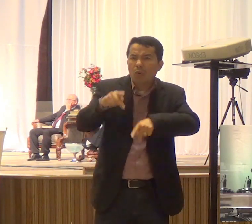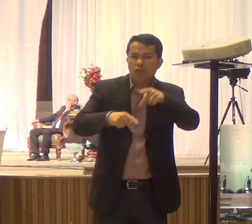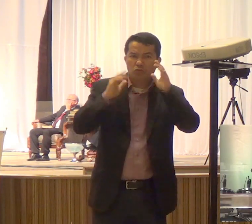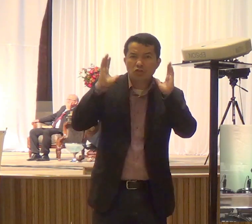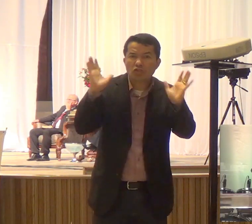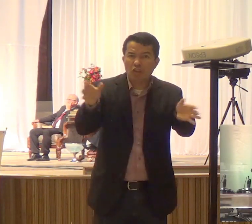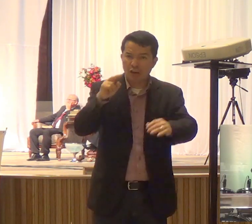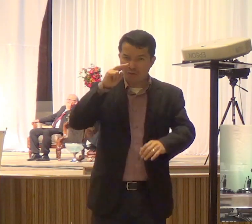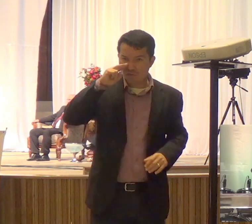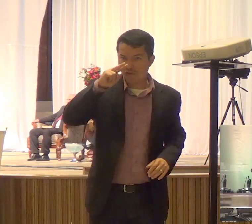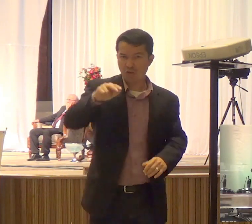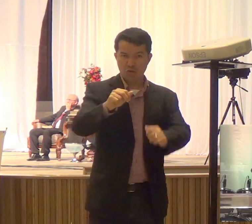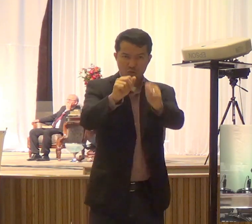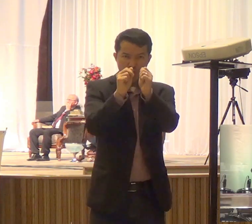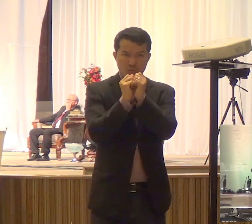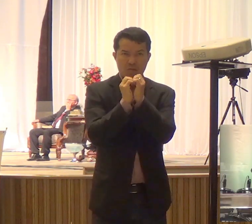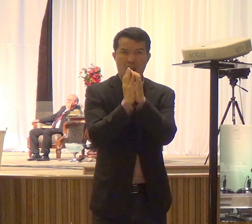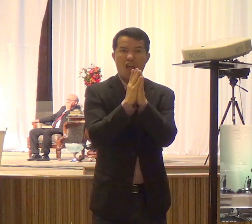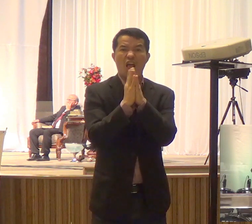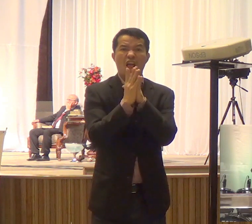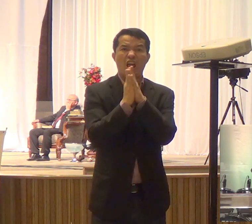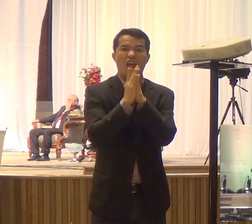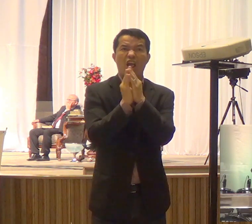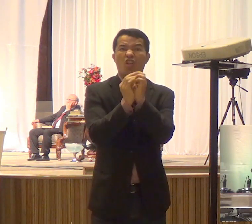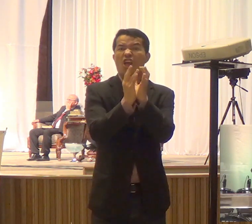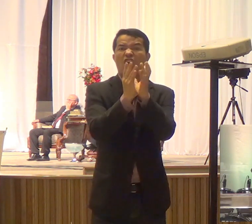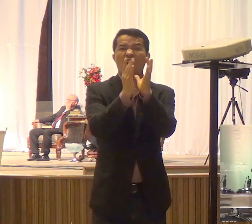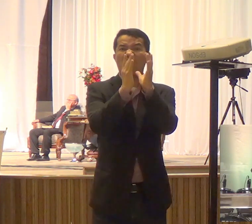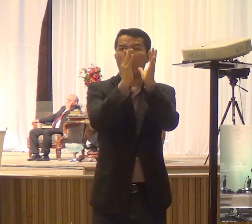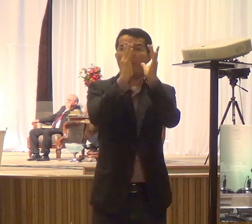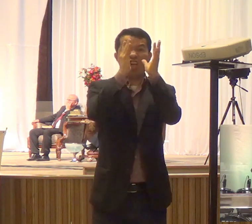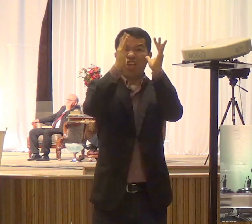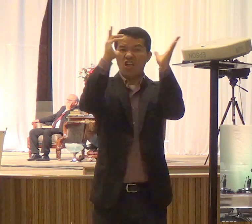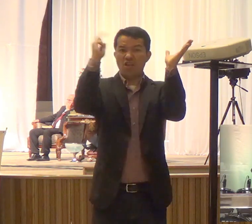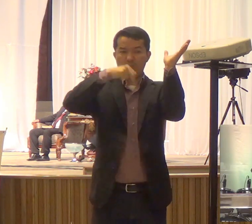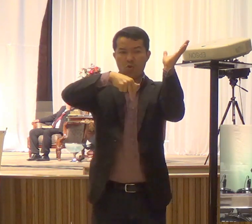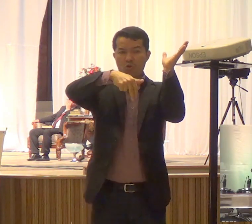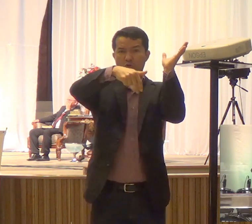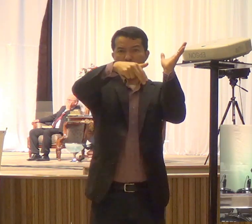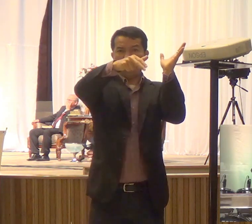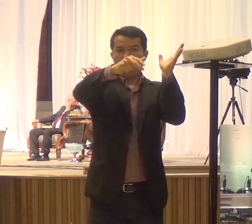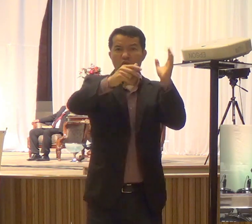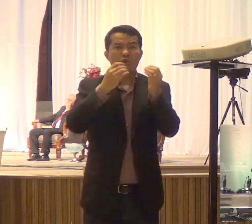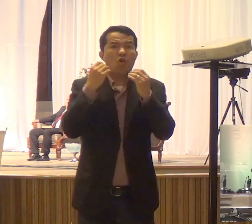mar se abrindo, as maravilhas de Deus acontecendo, agora é capaz